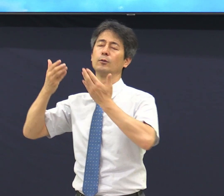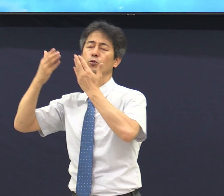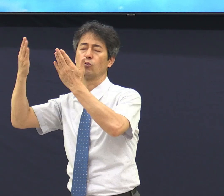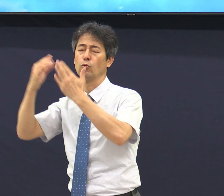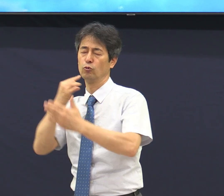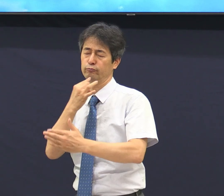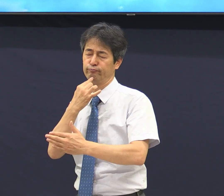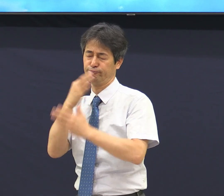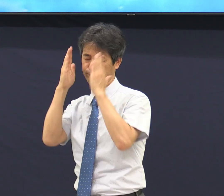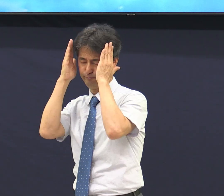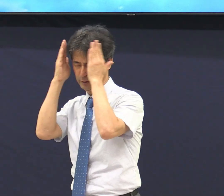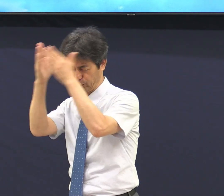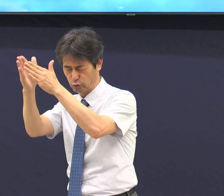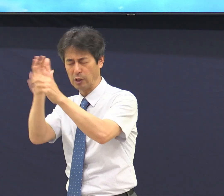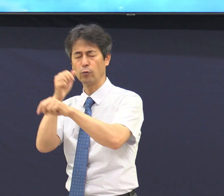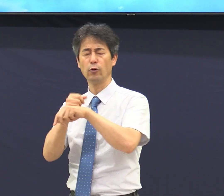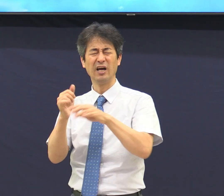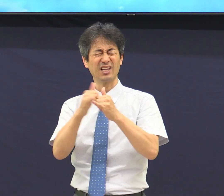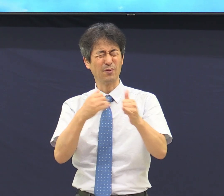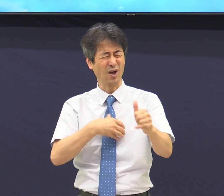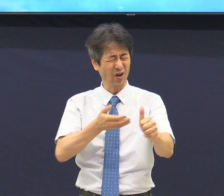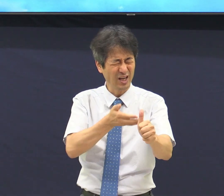두려워하지 않고 하나님께 기쁨을 드리고자만